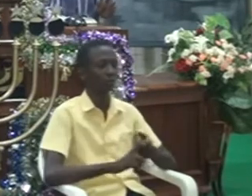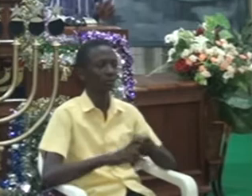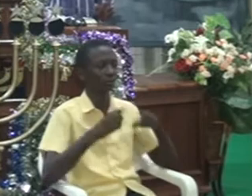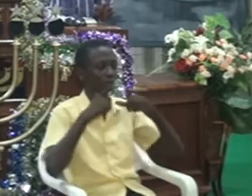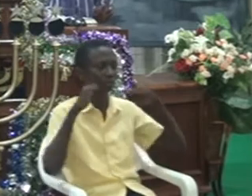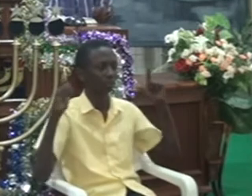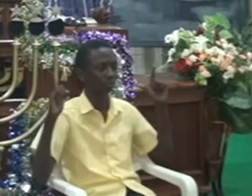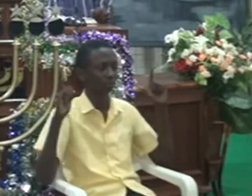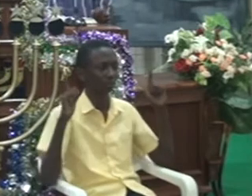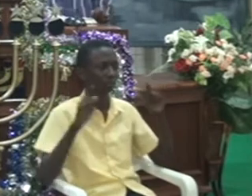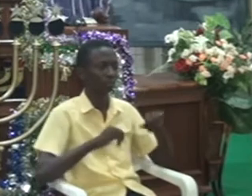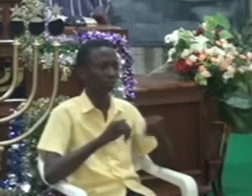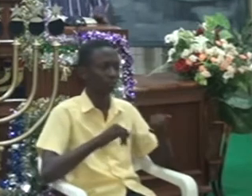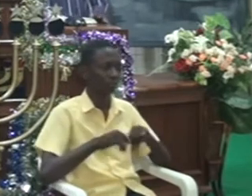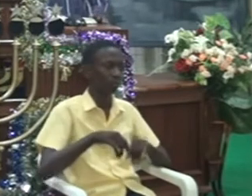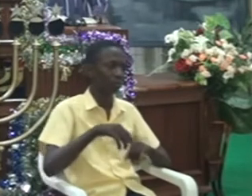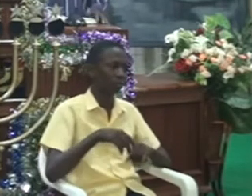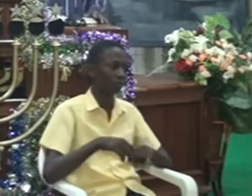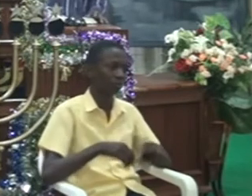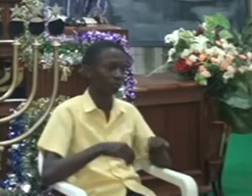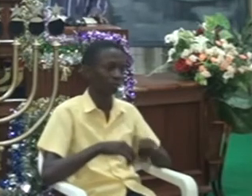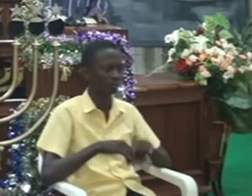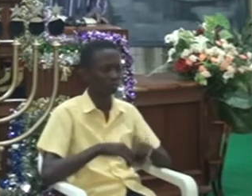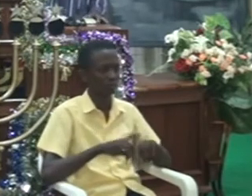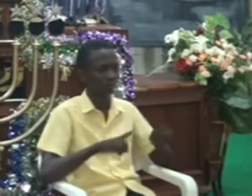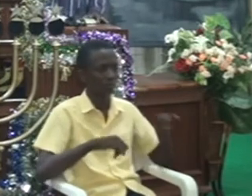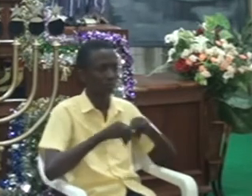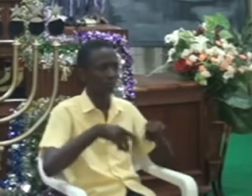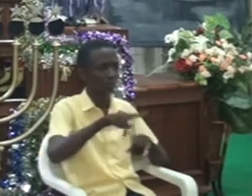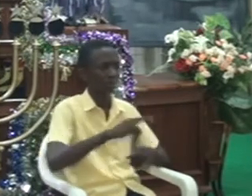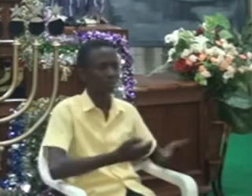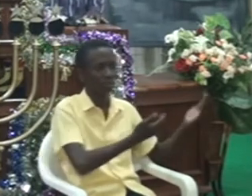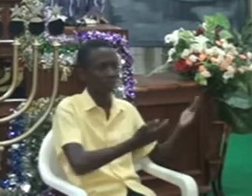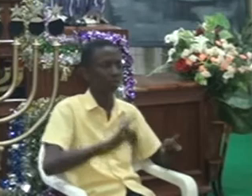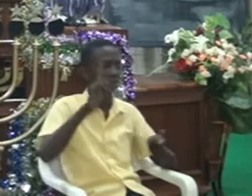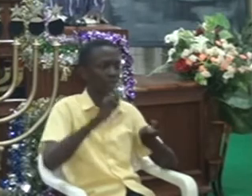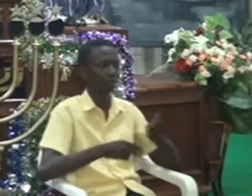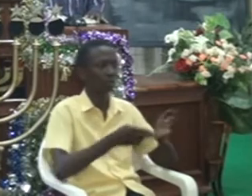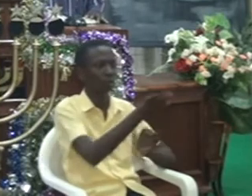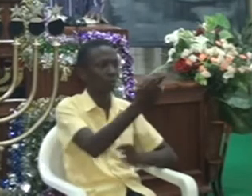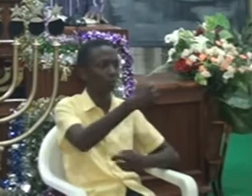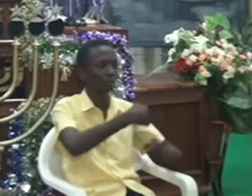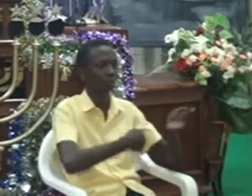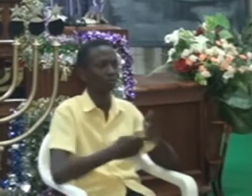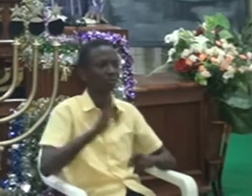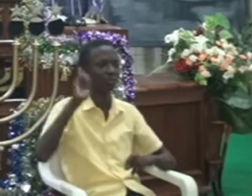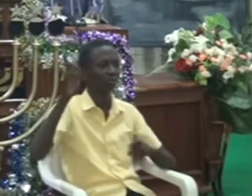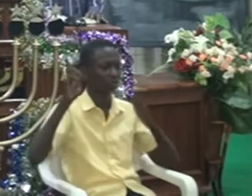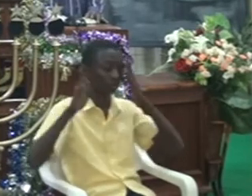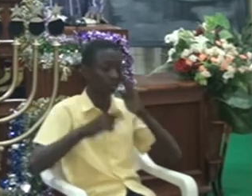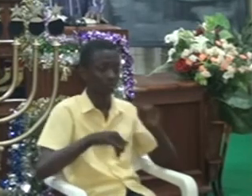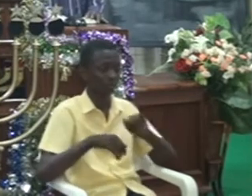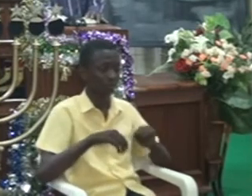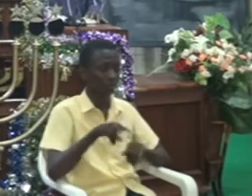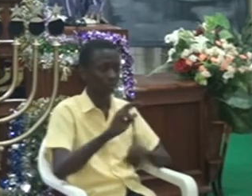mumai. Mais si pala mnyoro kwa signer. Lakini ukamfikisha hapa kwenye masanga njia signer. Vous pouvez mieux l'aider. Bali unaweza kama